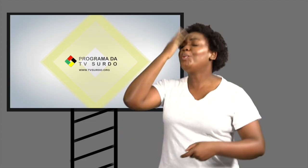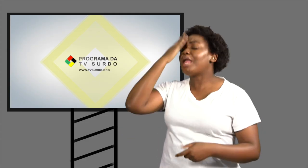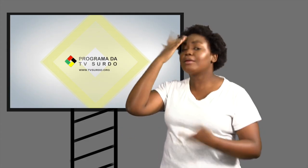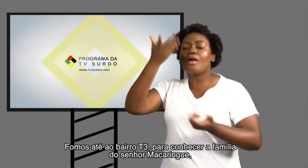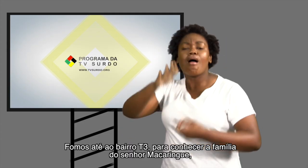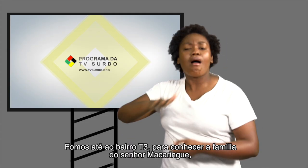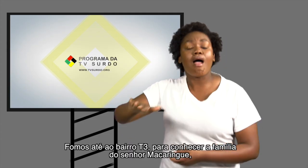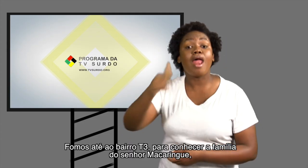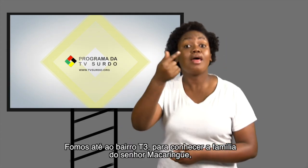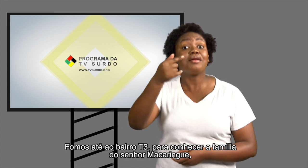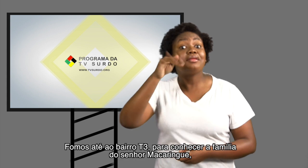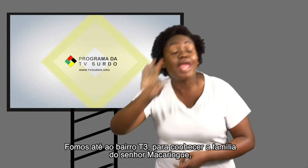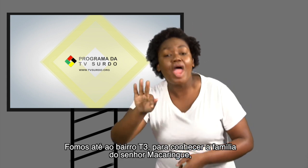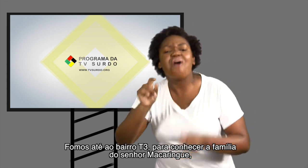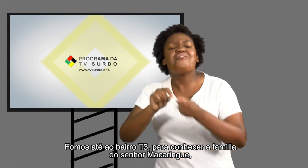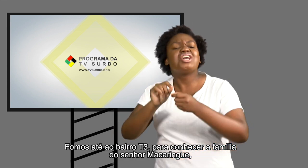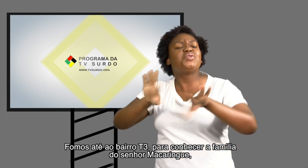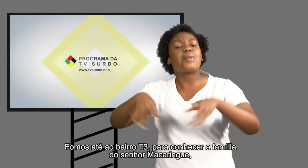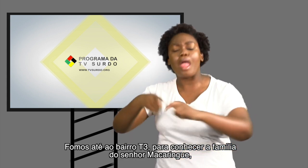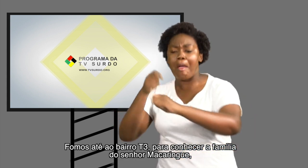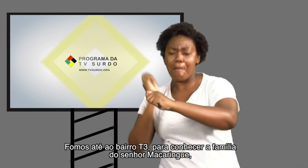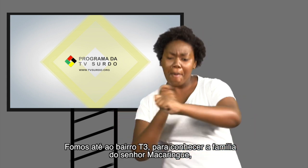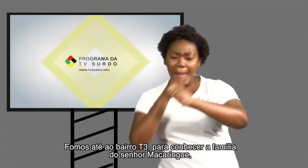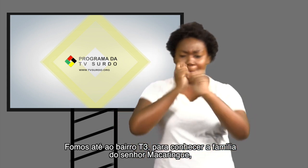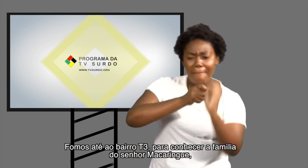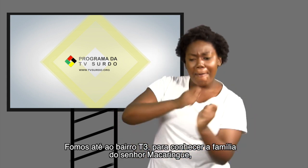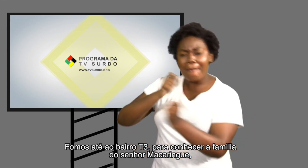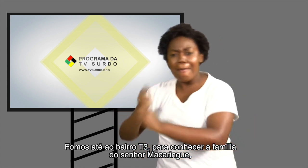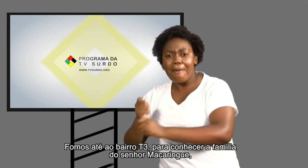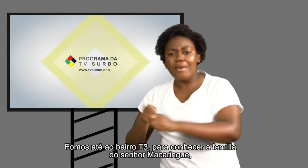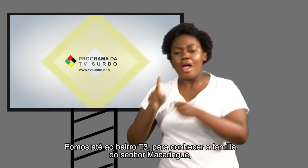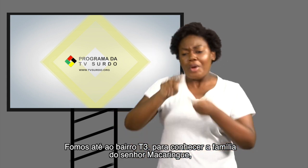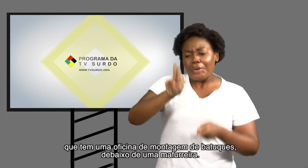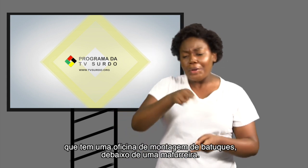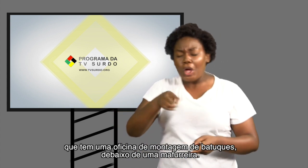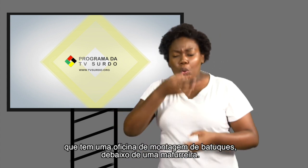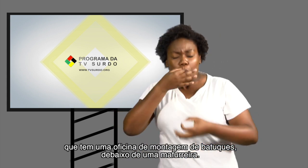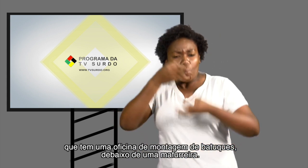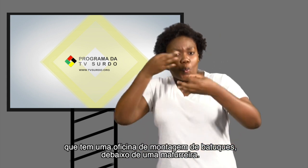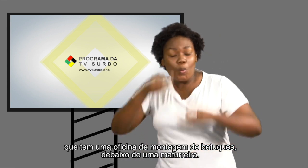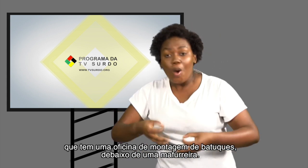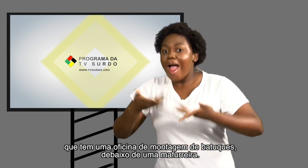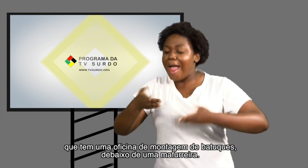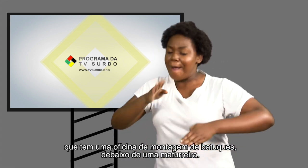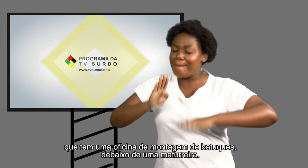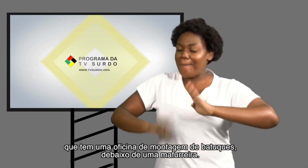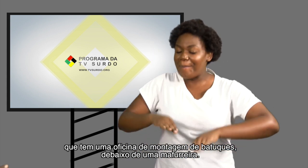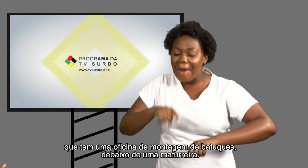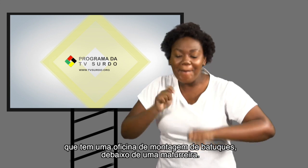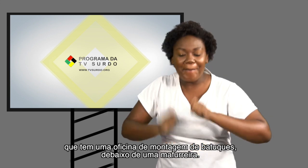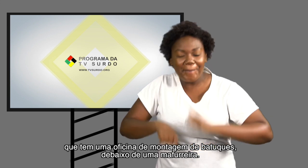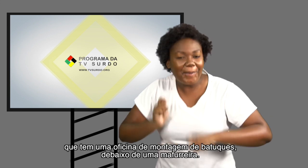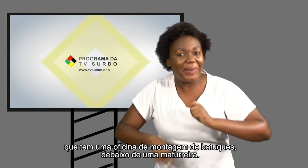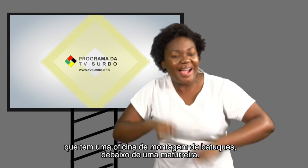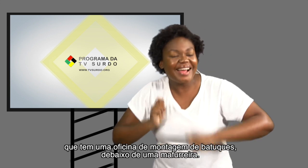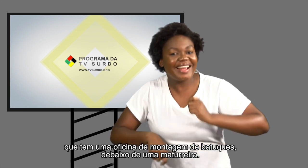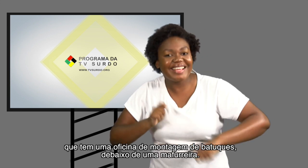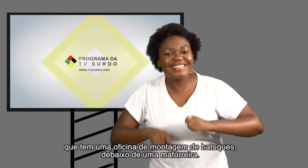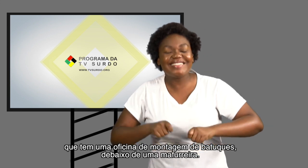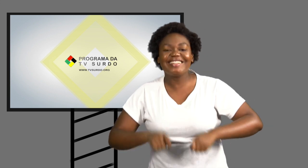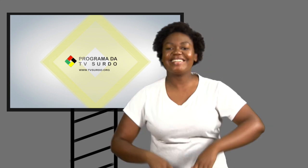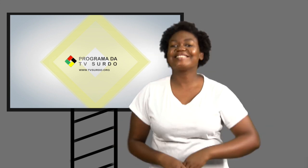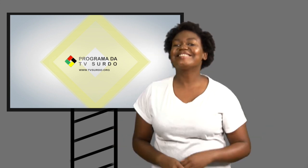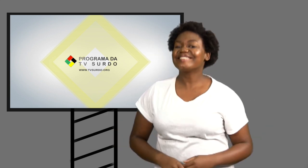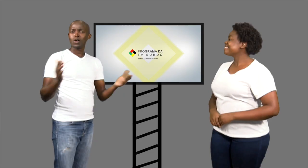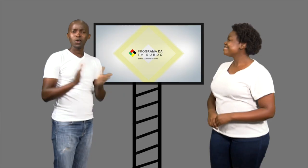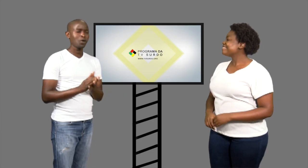Fomos até o Bailo T3 para conhecer a família do Sr. Macaringe, que tem uma oficina de montagem de batucas debaixo de